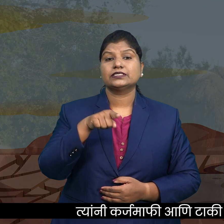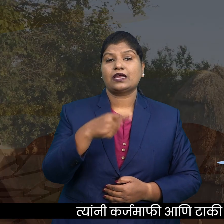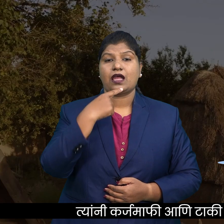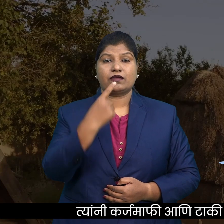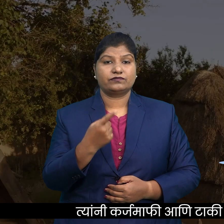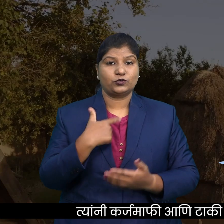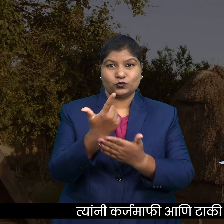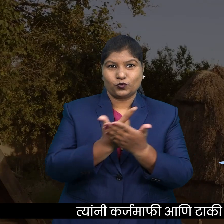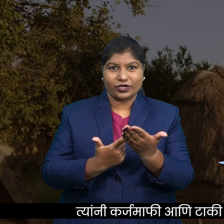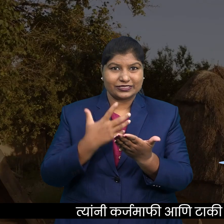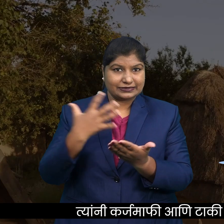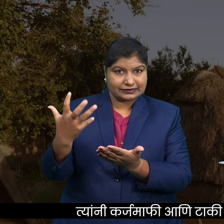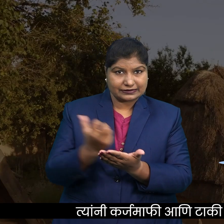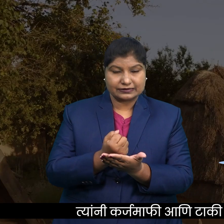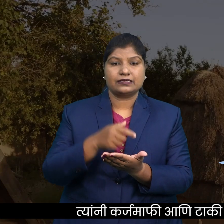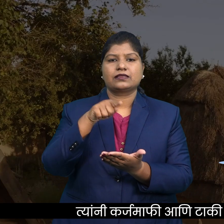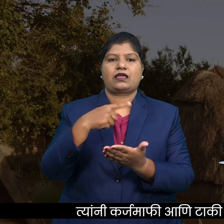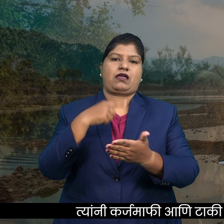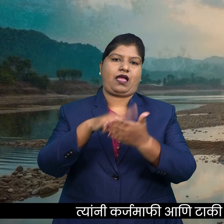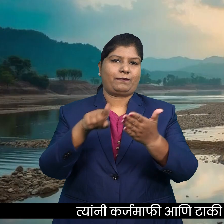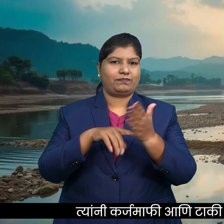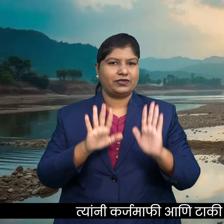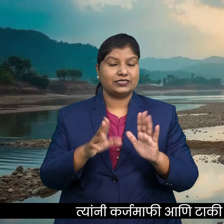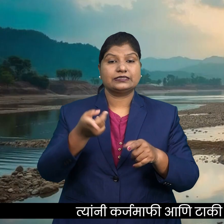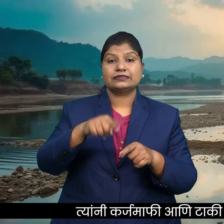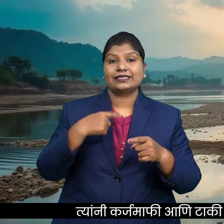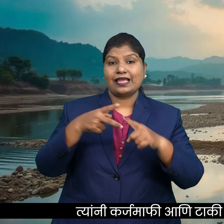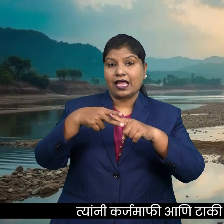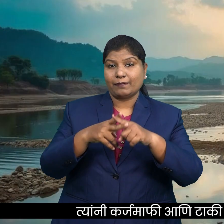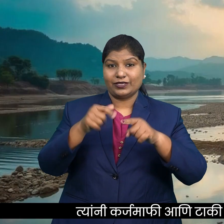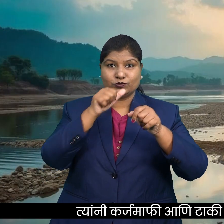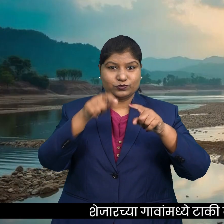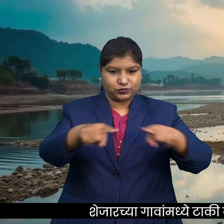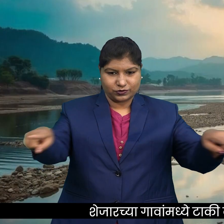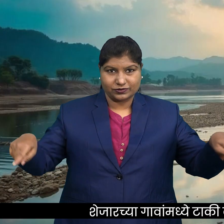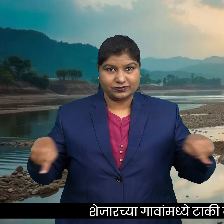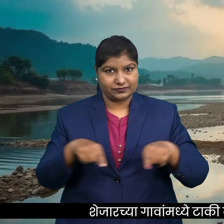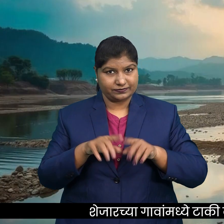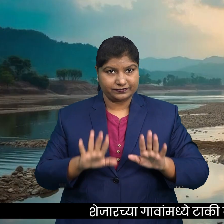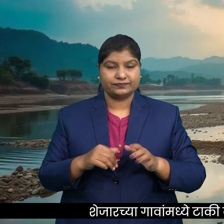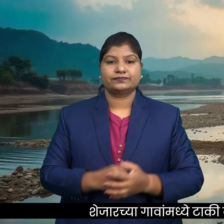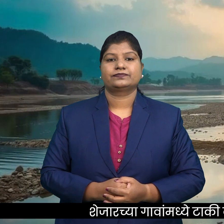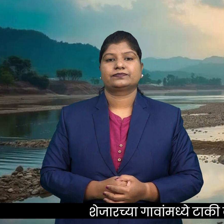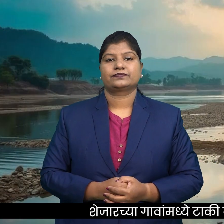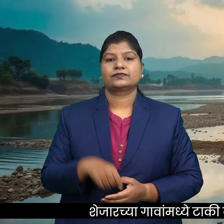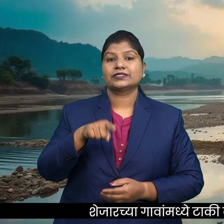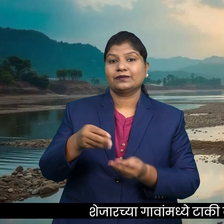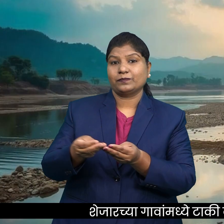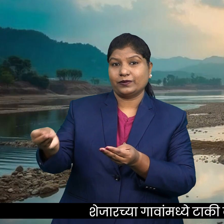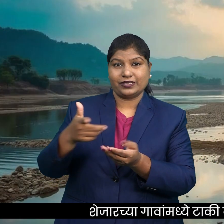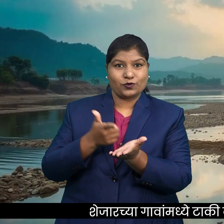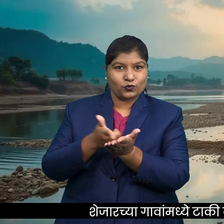त्यांनी कर्जमाफी आणि टाकी बांधण्याच्या दुरुस्ती मागणी केली. शेजारच्या गावामध्ये